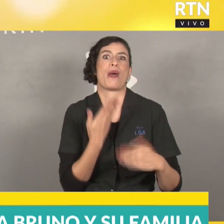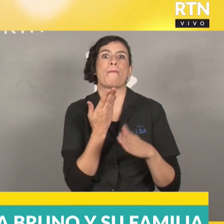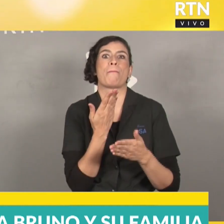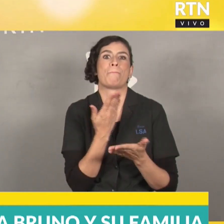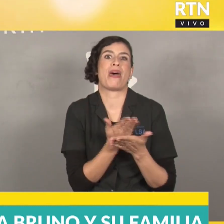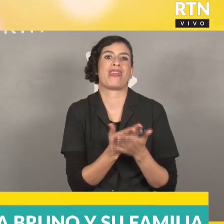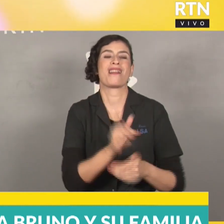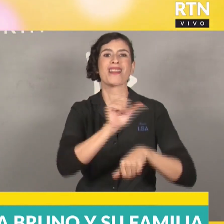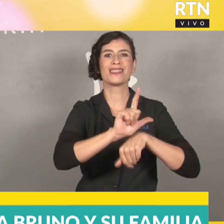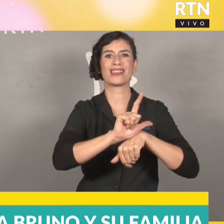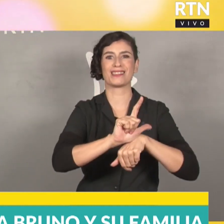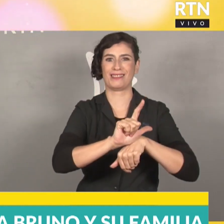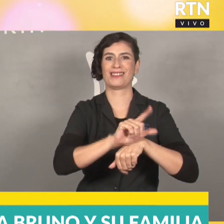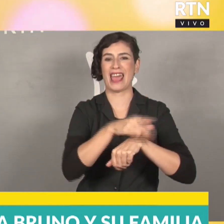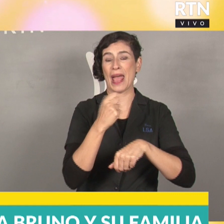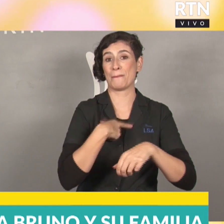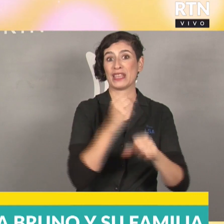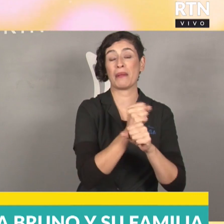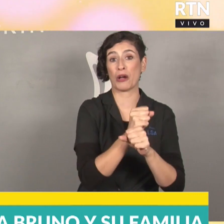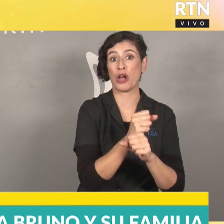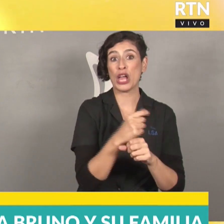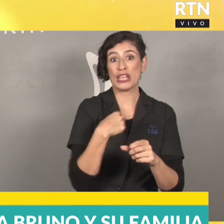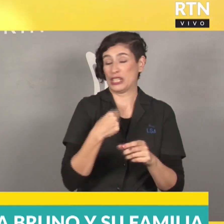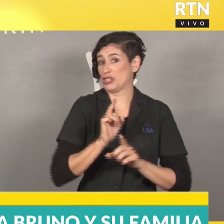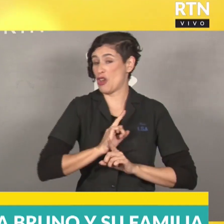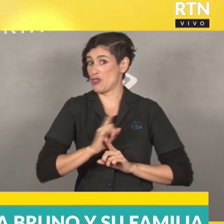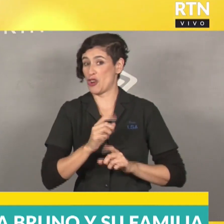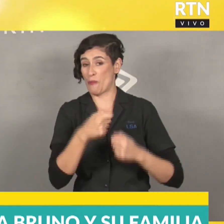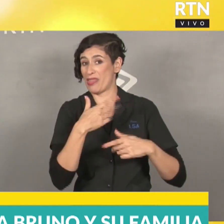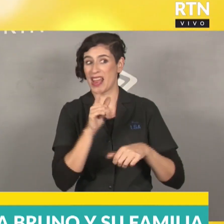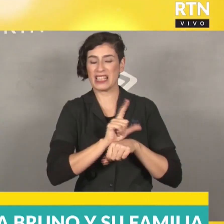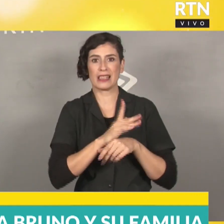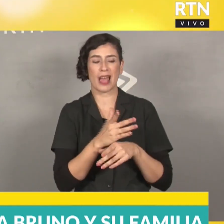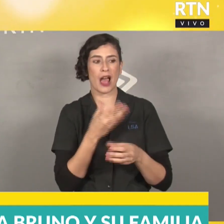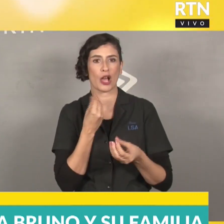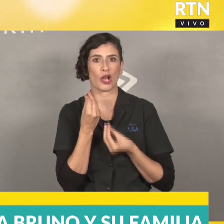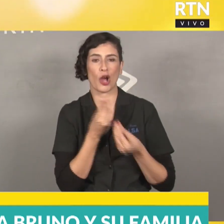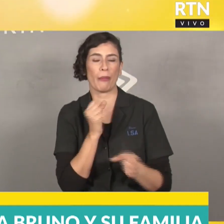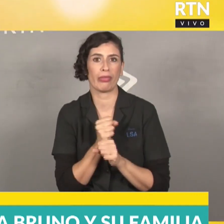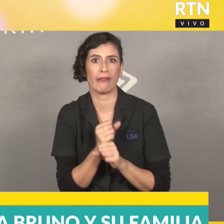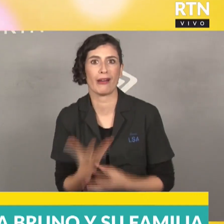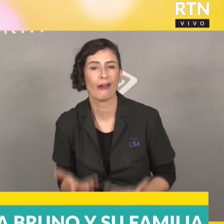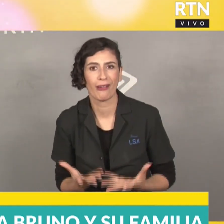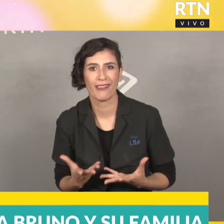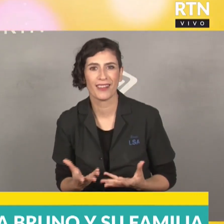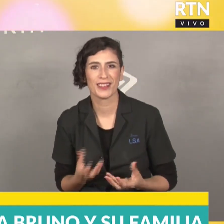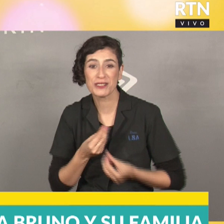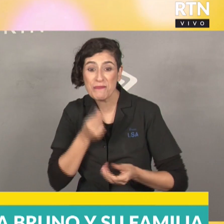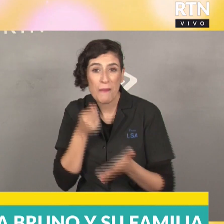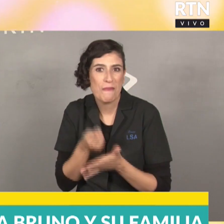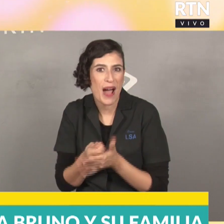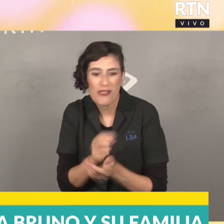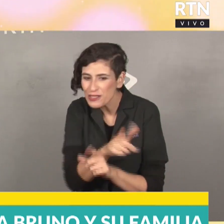estar en licencia, no tendría ingreso. No tendrías ingreso. ¿Y cómo solvento la vida nuestra? Entonces, es algo que